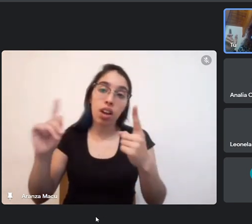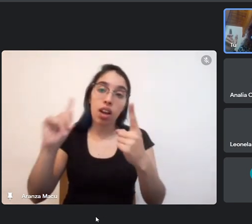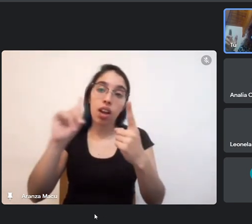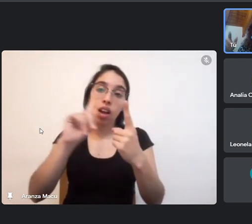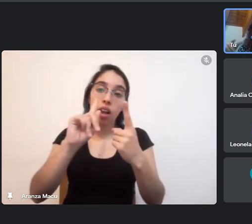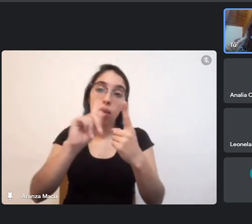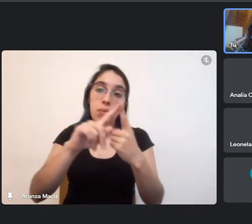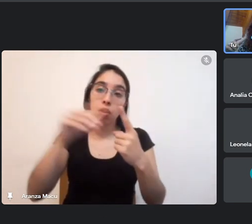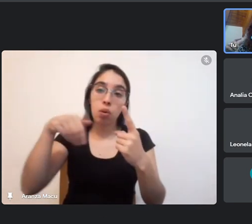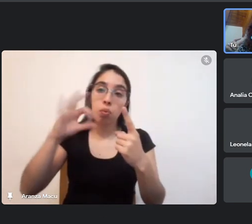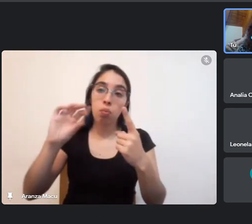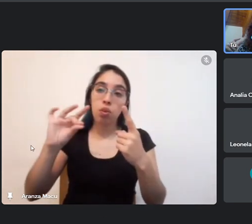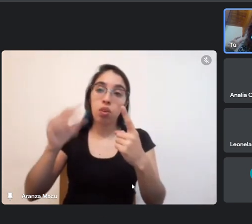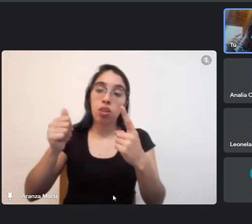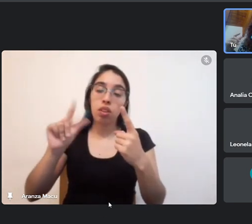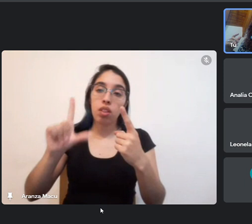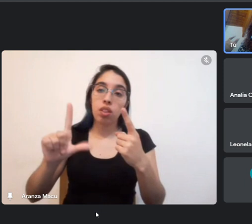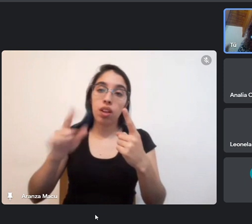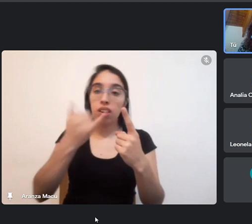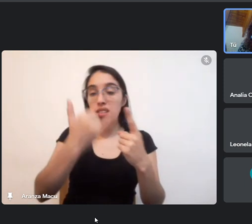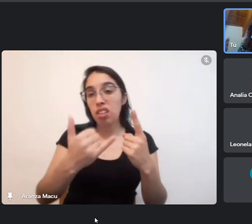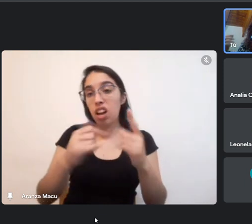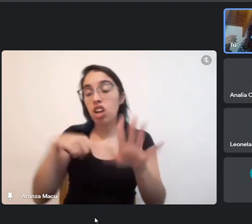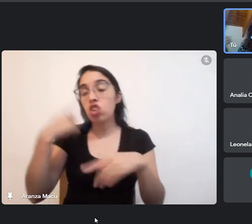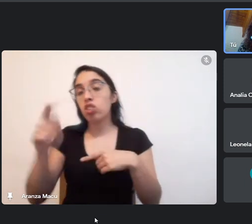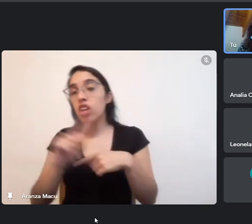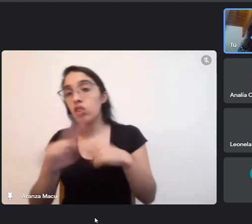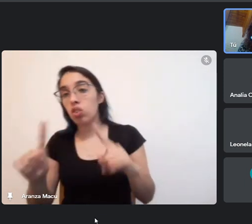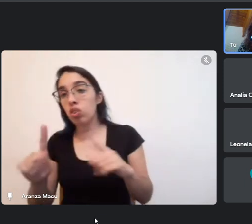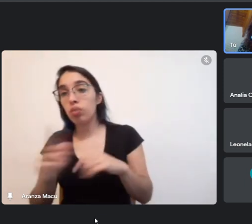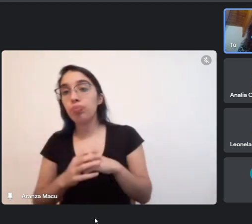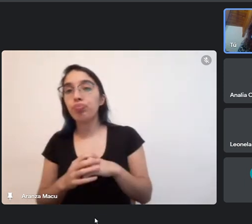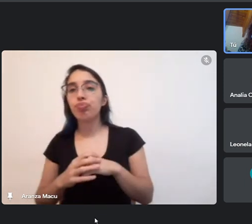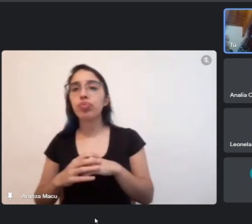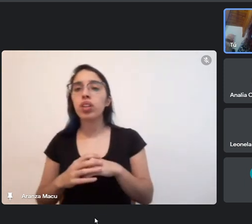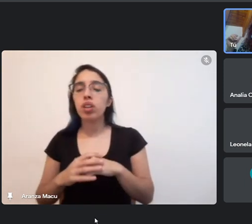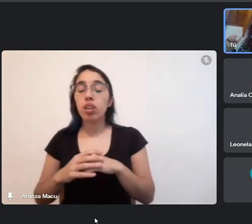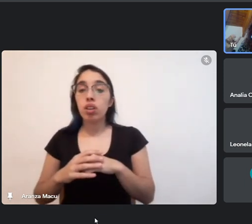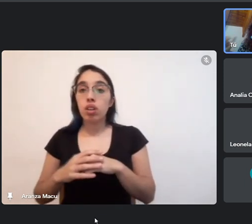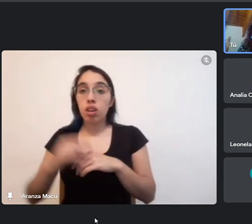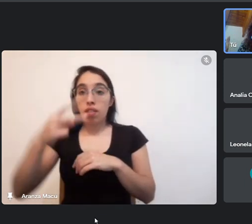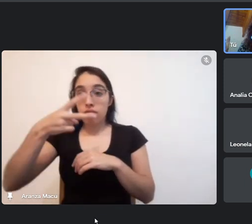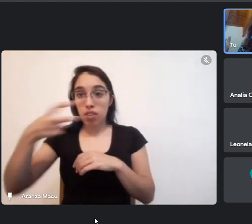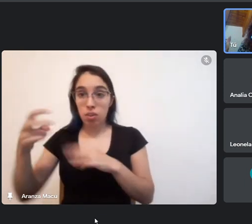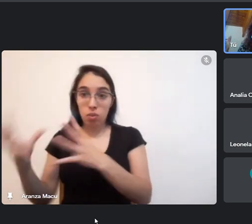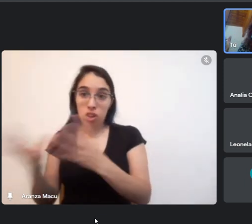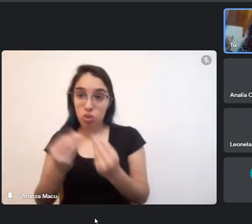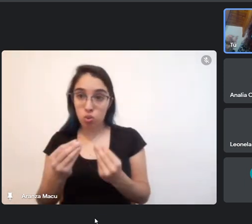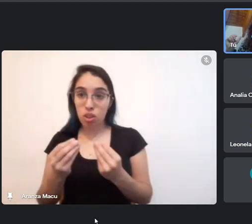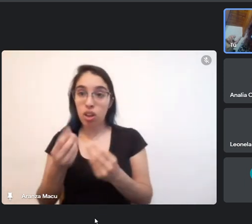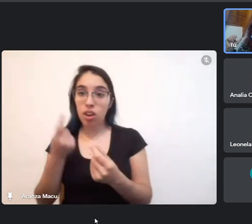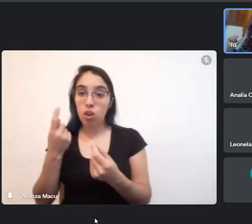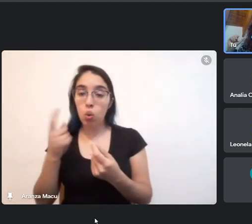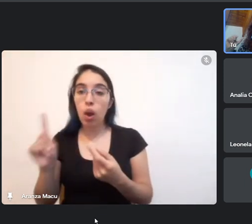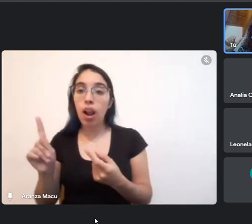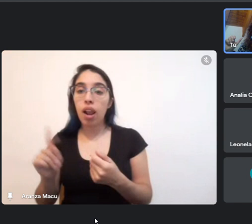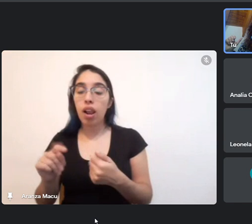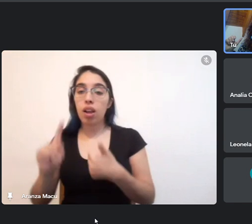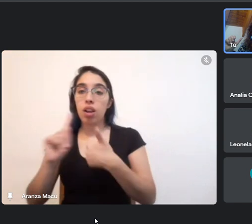verbos auxiliares? Dijimos, el verbo to be, el verbo have y el verbo do.